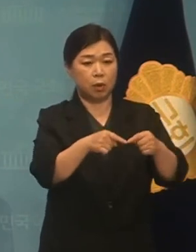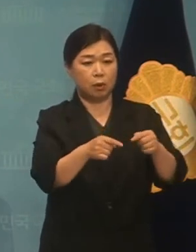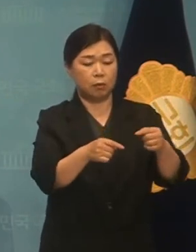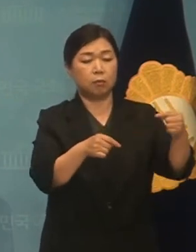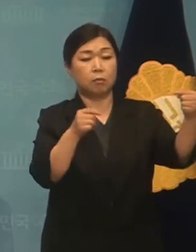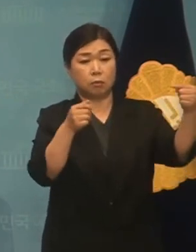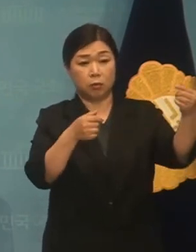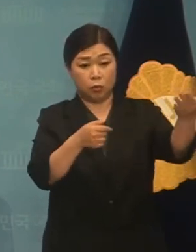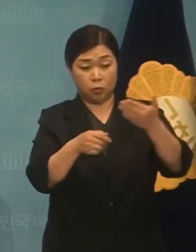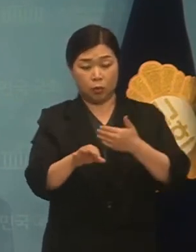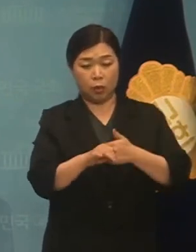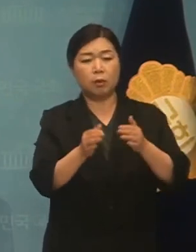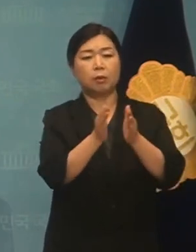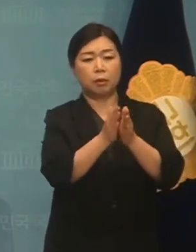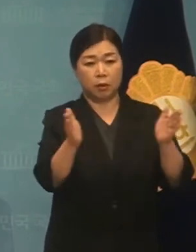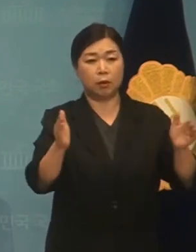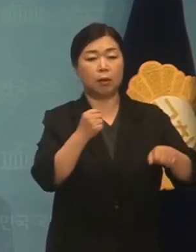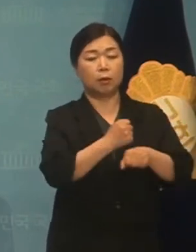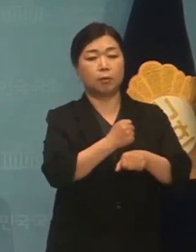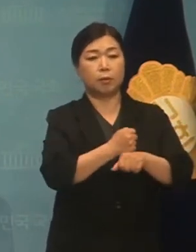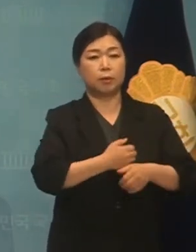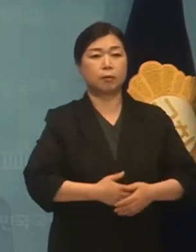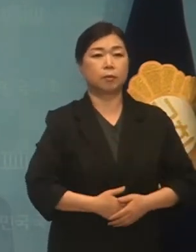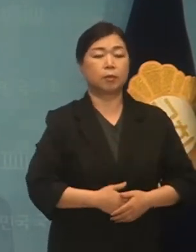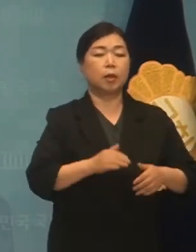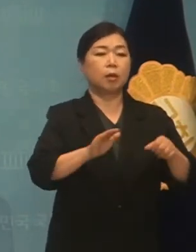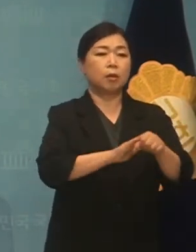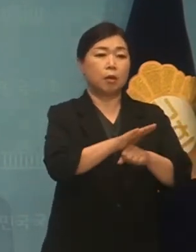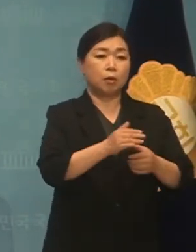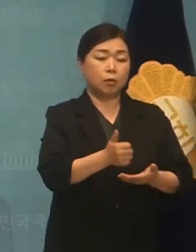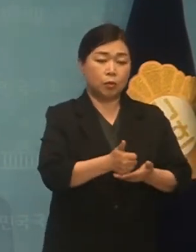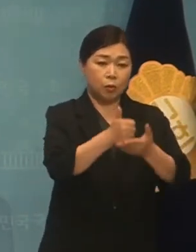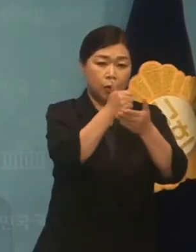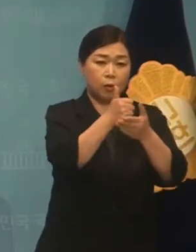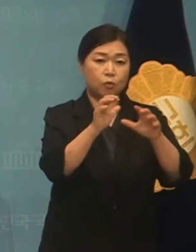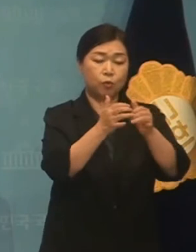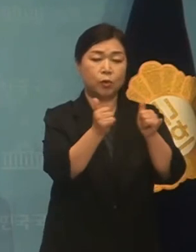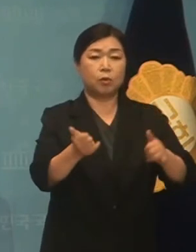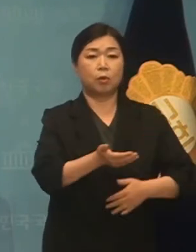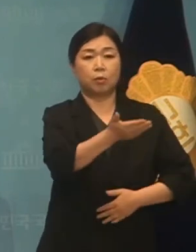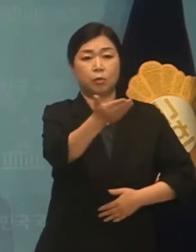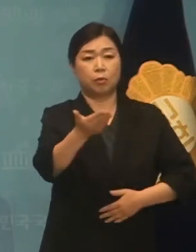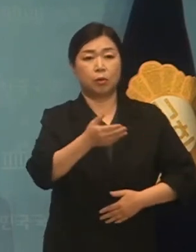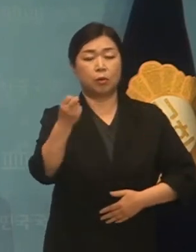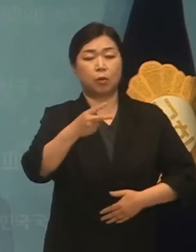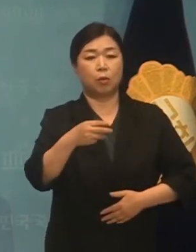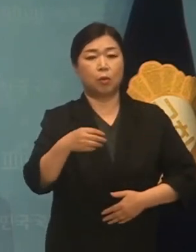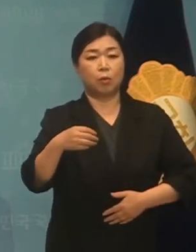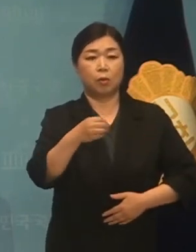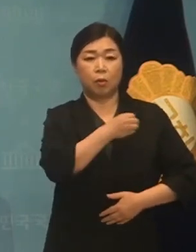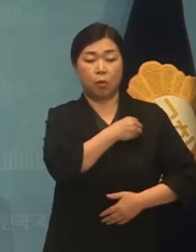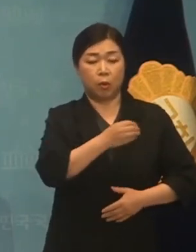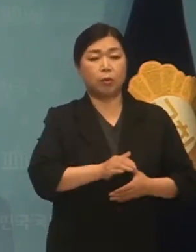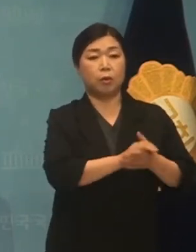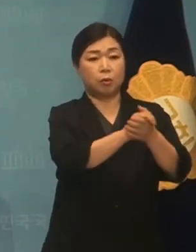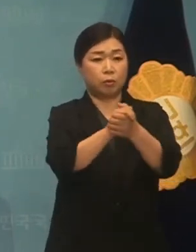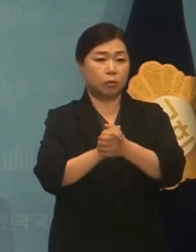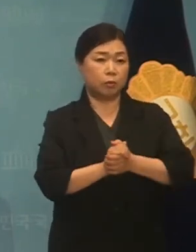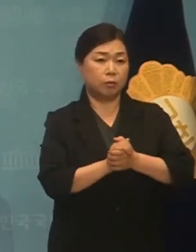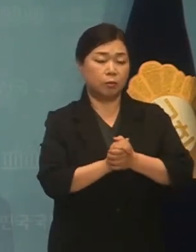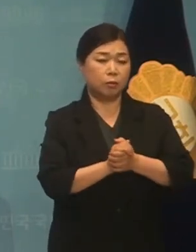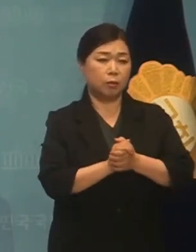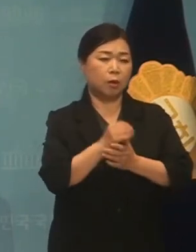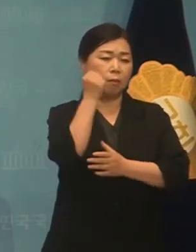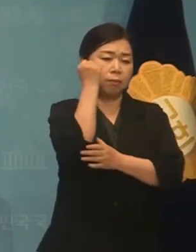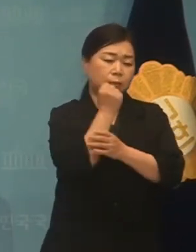역할만 하겠습니다. 사랑하고 존경하는 국민 여러분, 그리고 당원동 여러분,